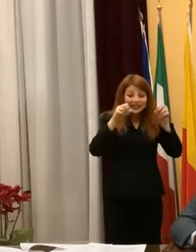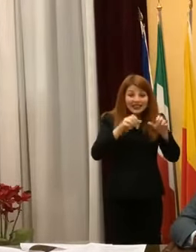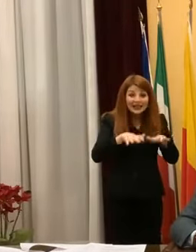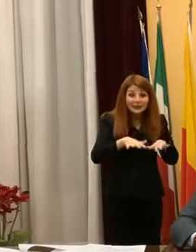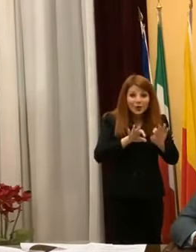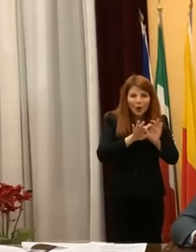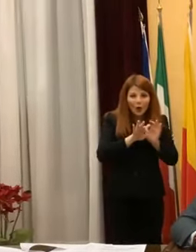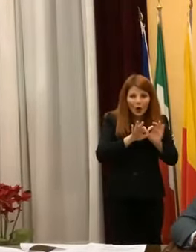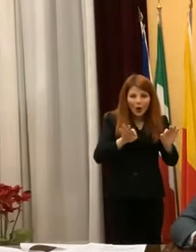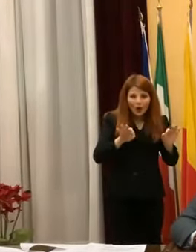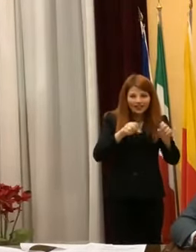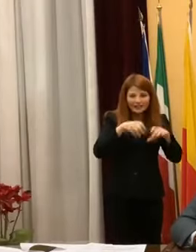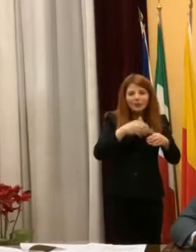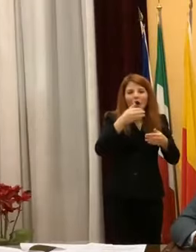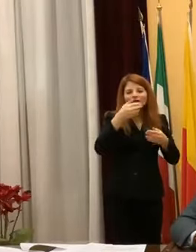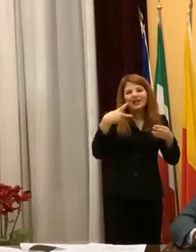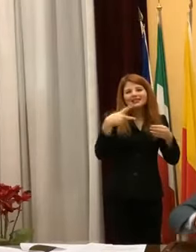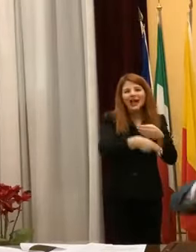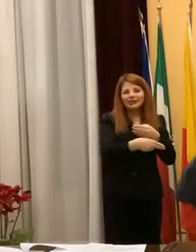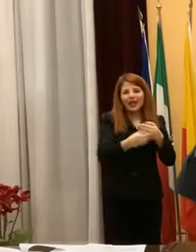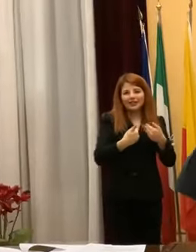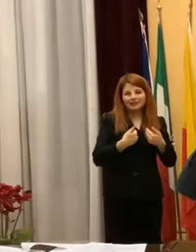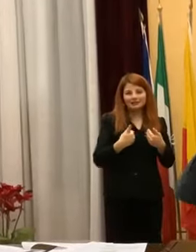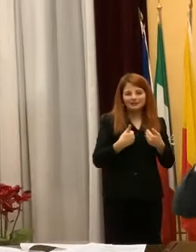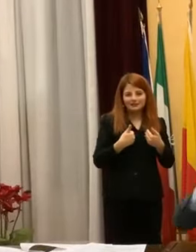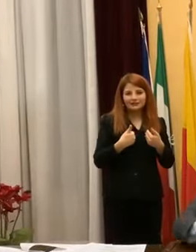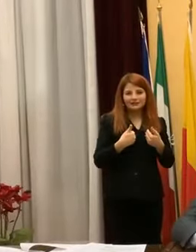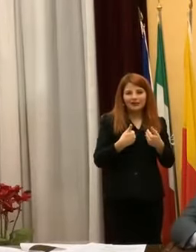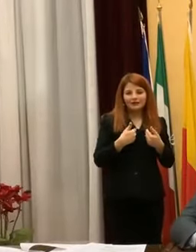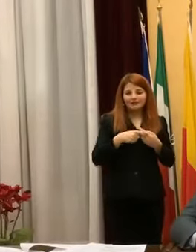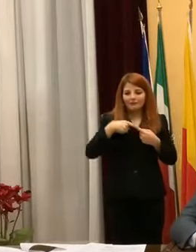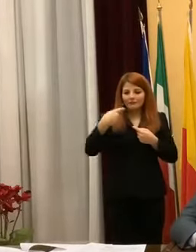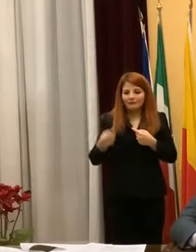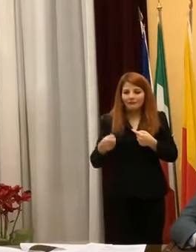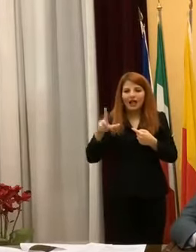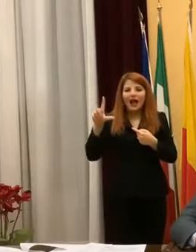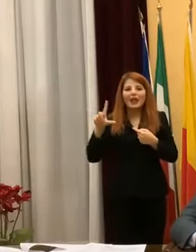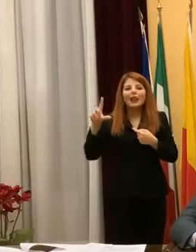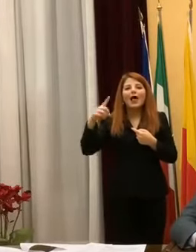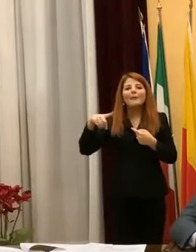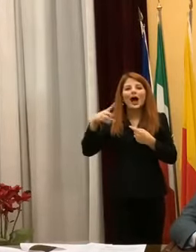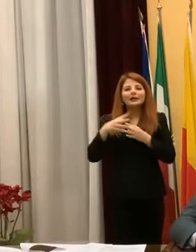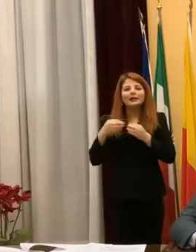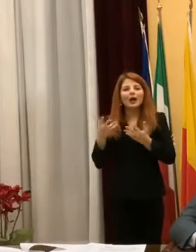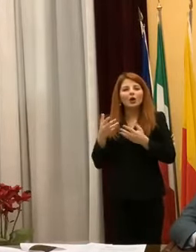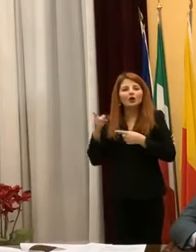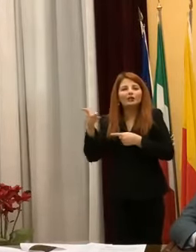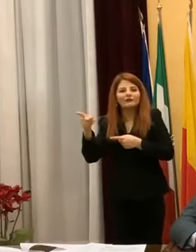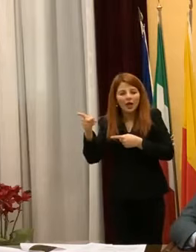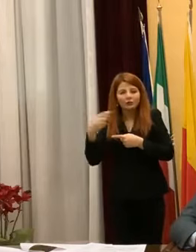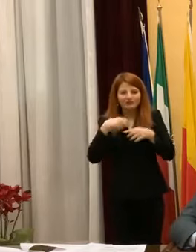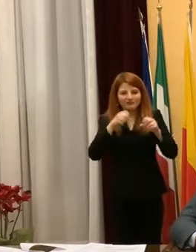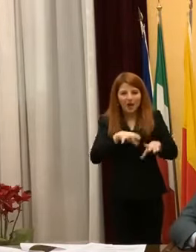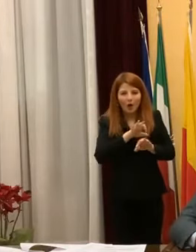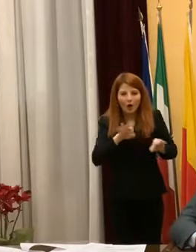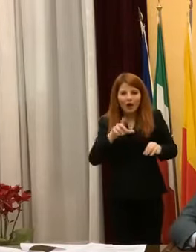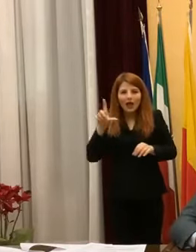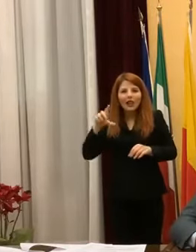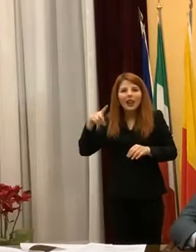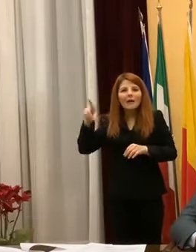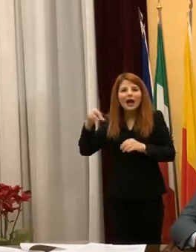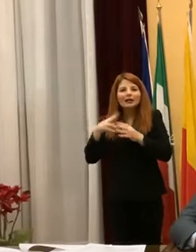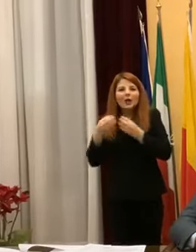o per la prima volta, questo lo leggeremo quando poi gli atti ovviamente saranno pubblici, si è presentato